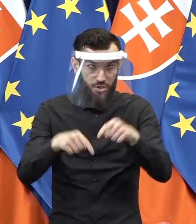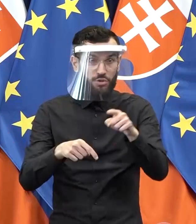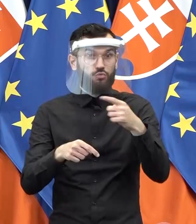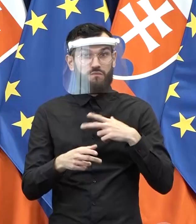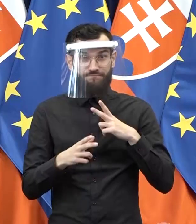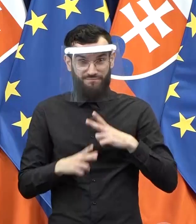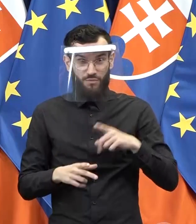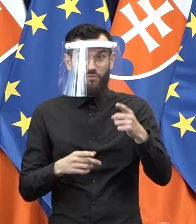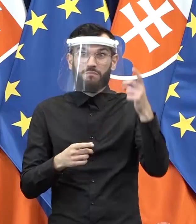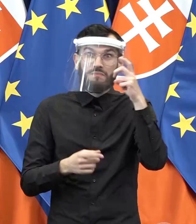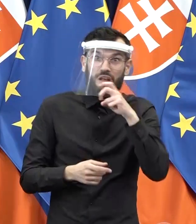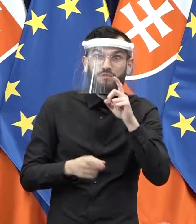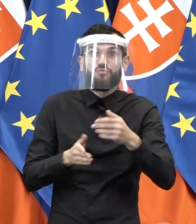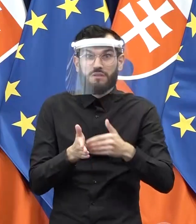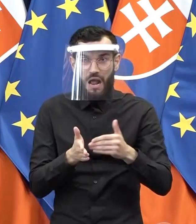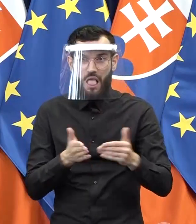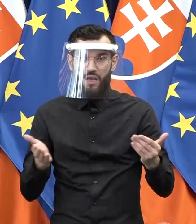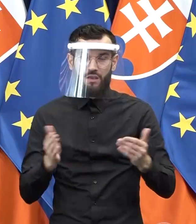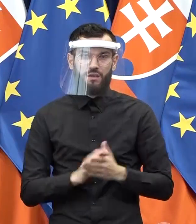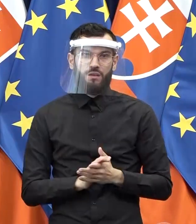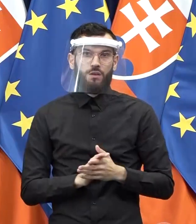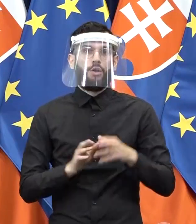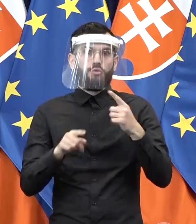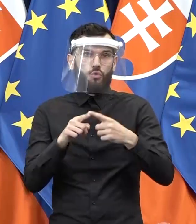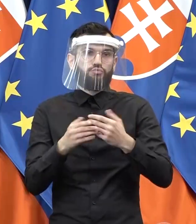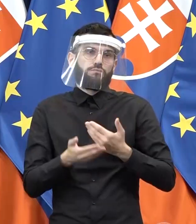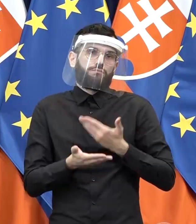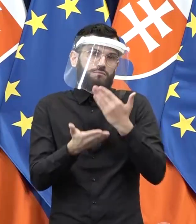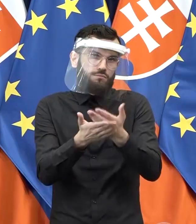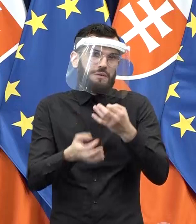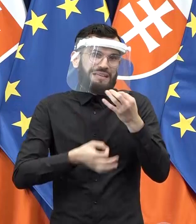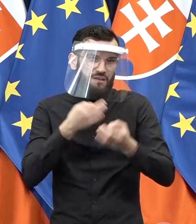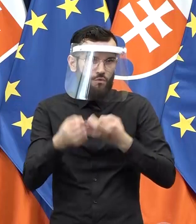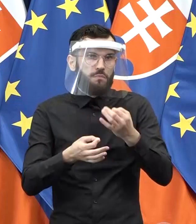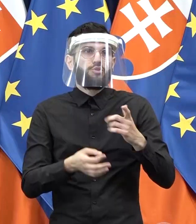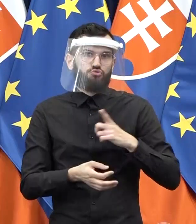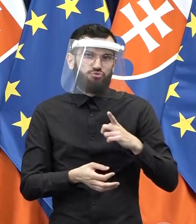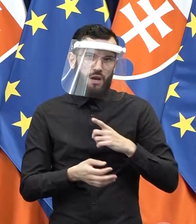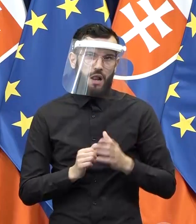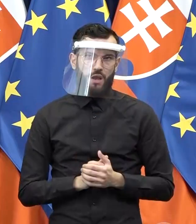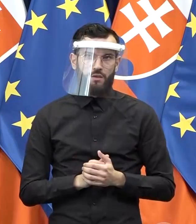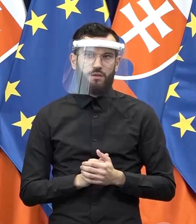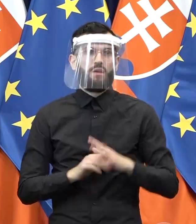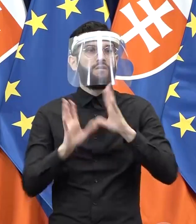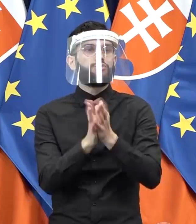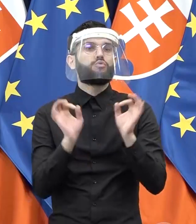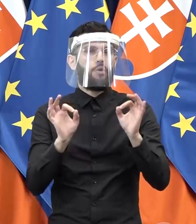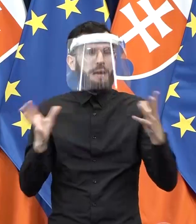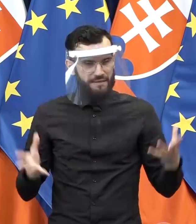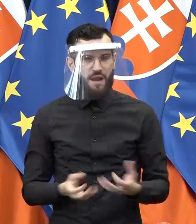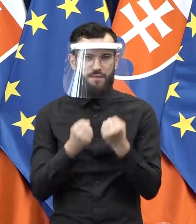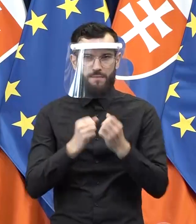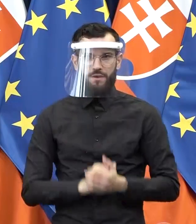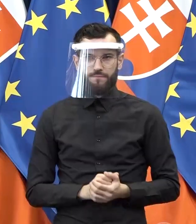uspokojili vašu zvedavosť a že sme dodali aj dosť informácií ľuďom, ktorí na informácie čakali. Všetko dobre, zvládneme.